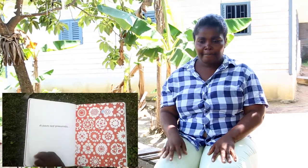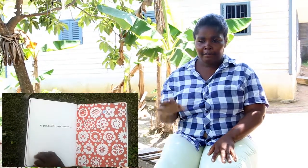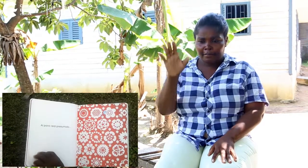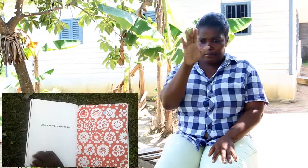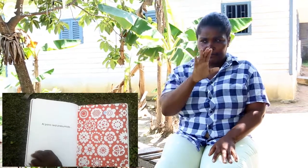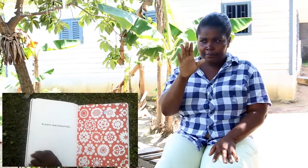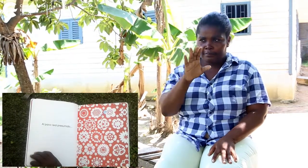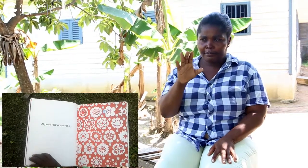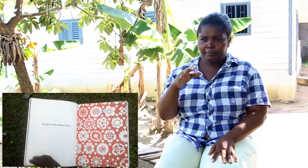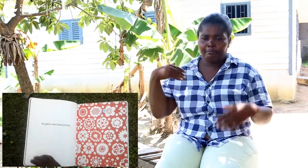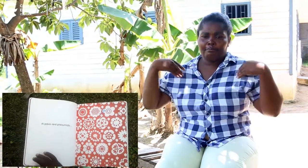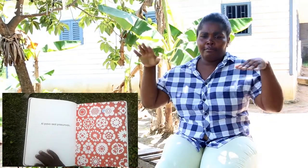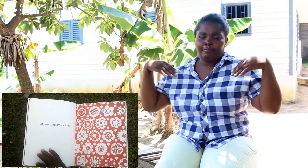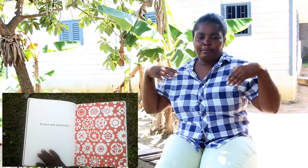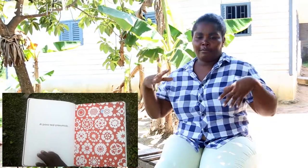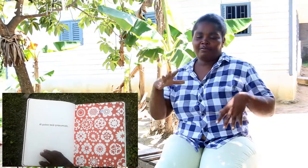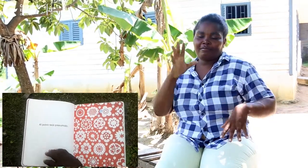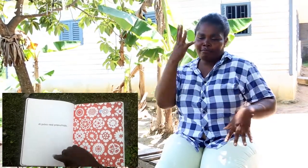Busca al pavo real presumido.